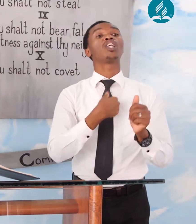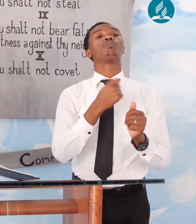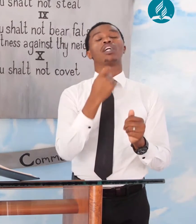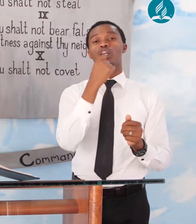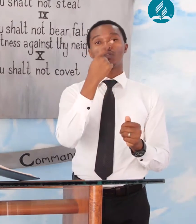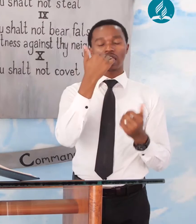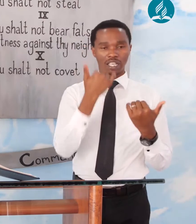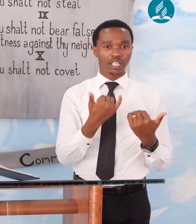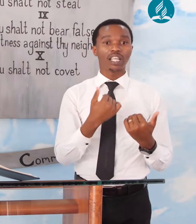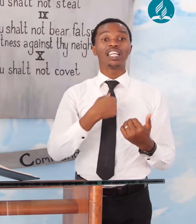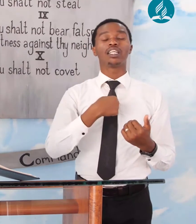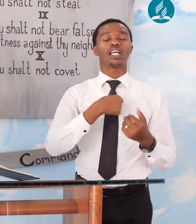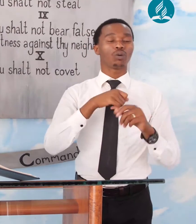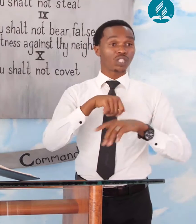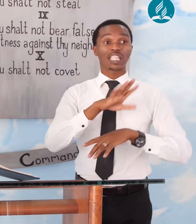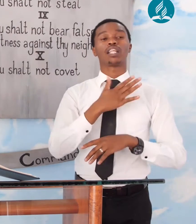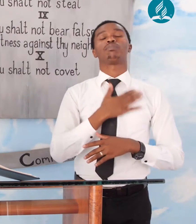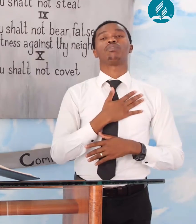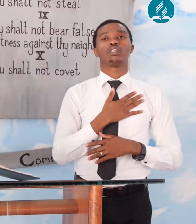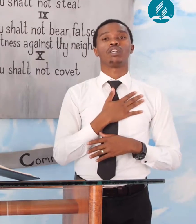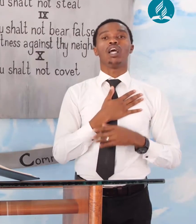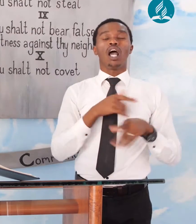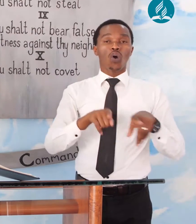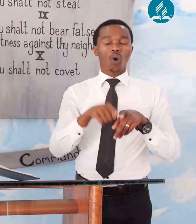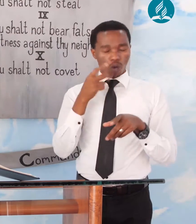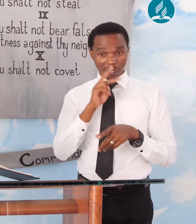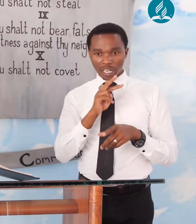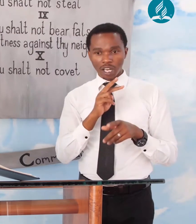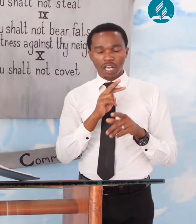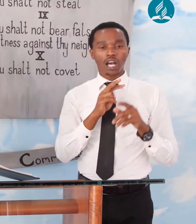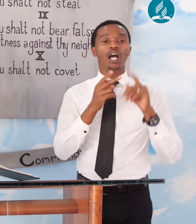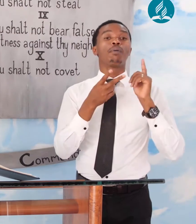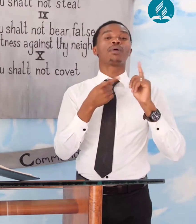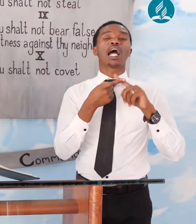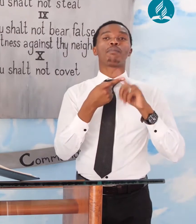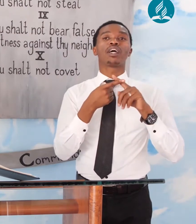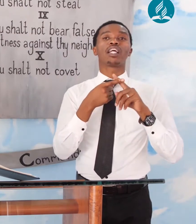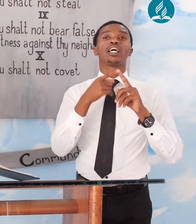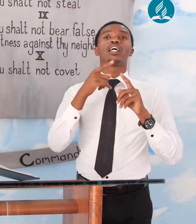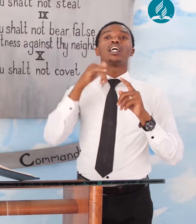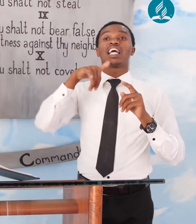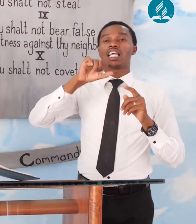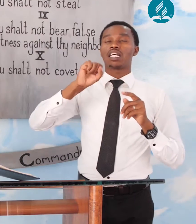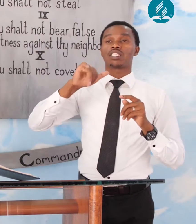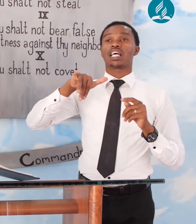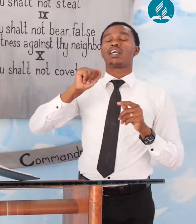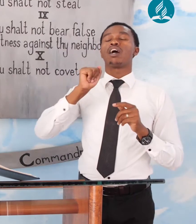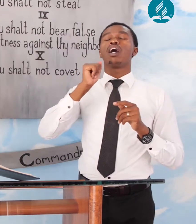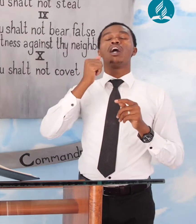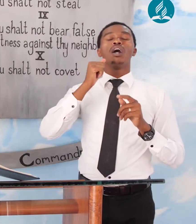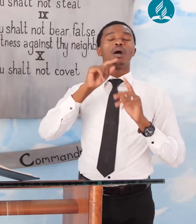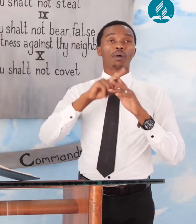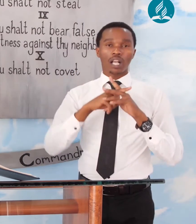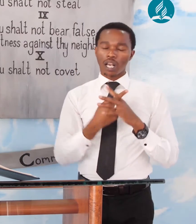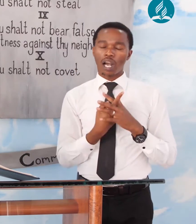ahangaha biragaragara yuko Yesaya nawe ubwa mbere yarebye yareretswe abona yerekwa abona Imana